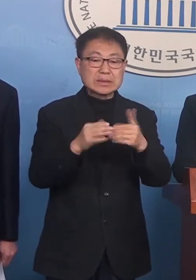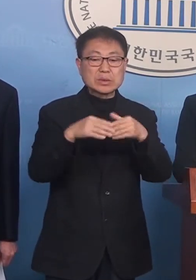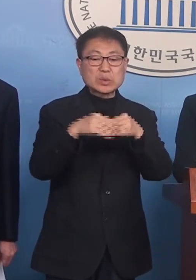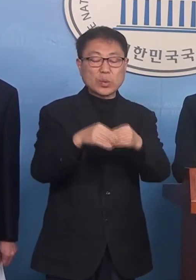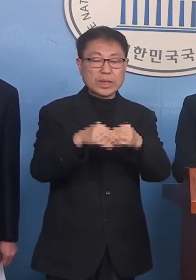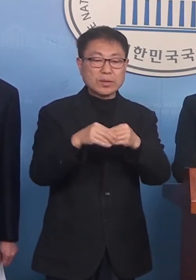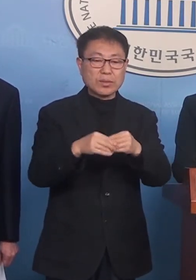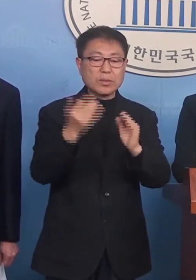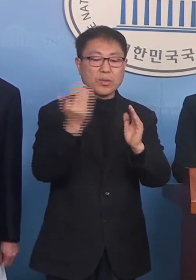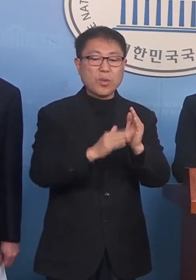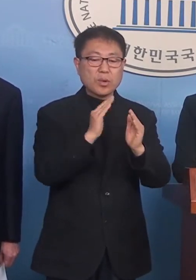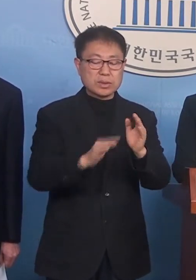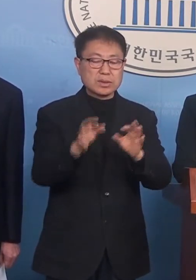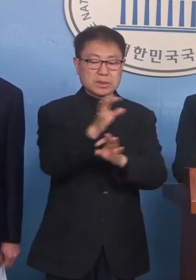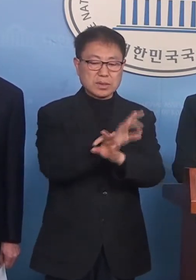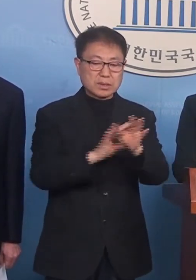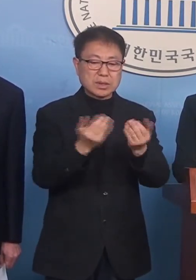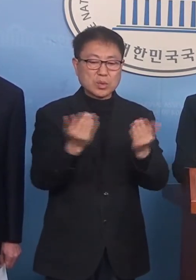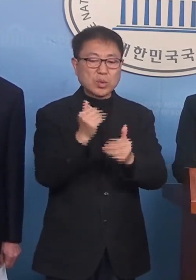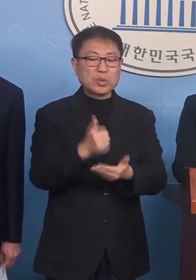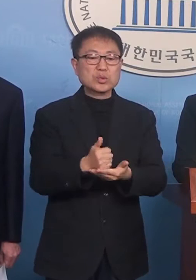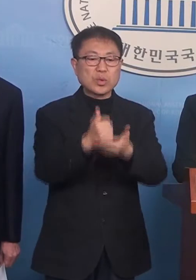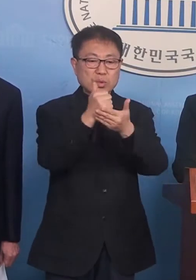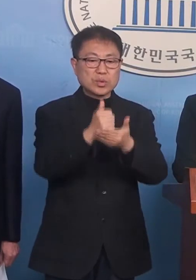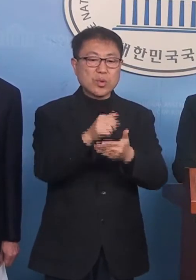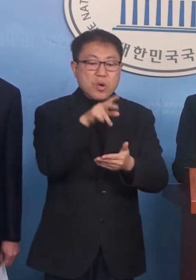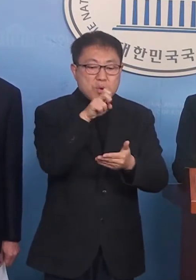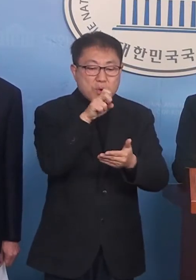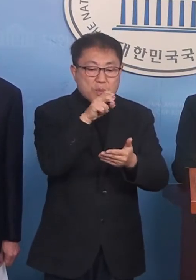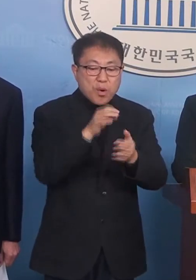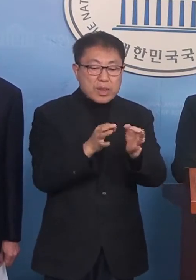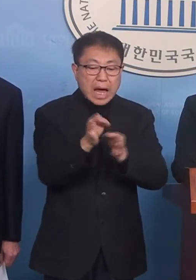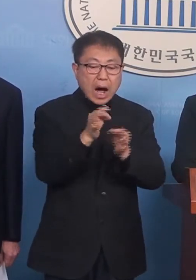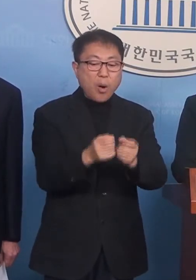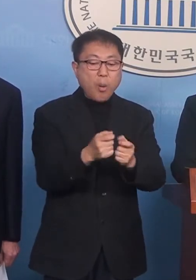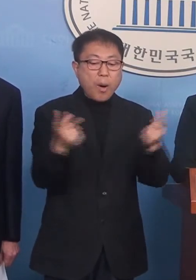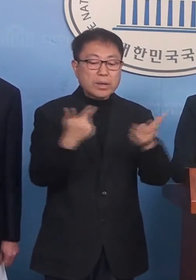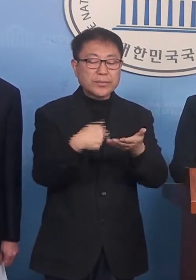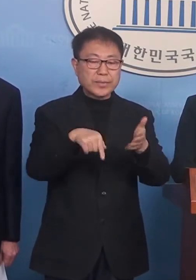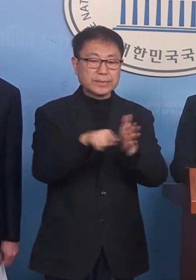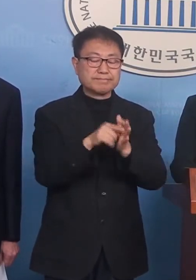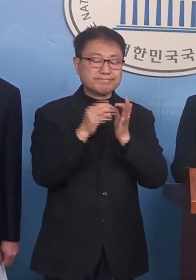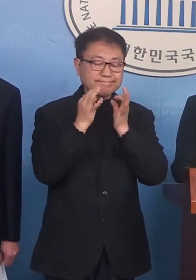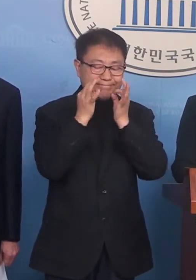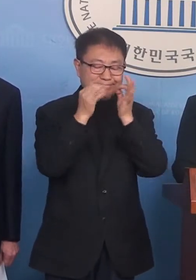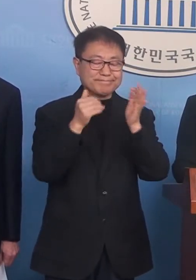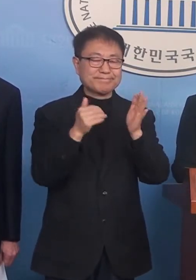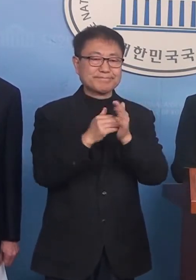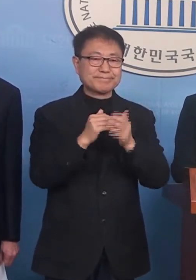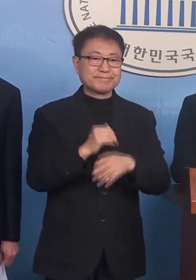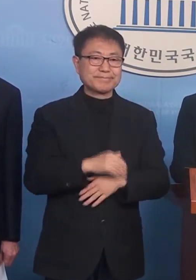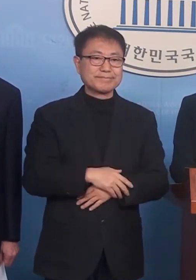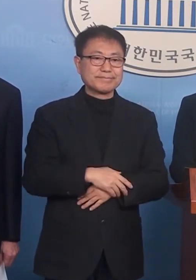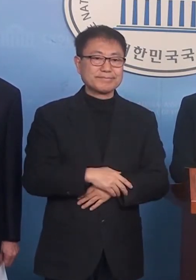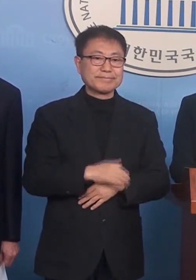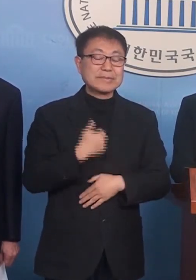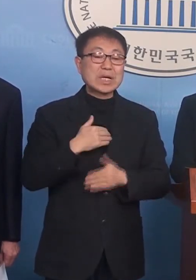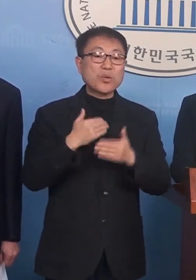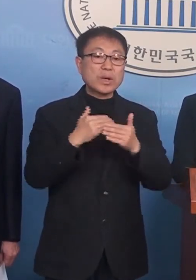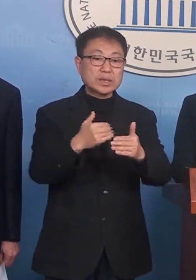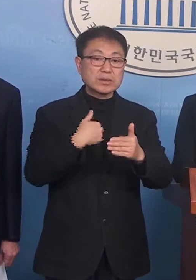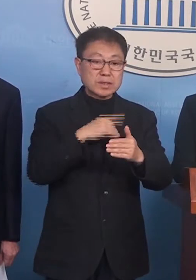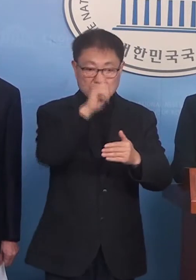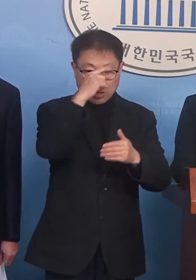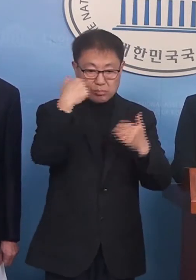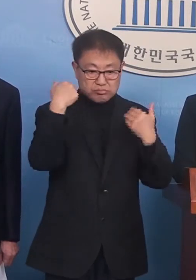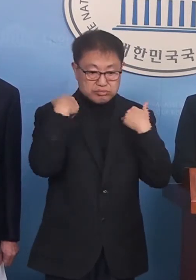잡고 공정경제, 노동 존중, 골목 상권 활성화를 위해 노력해왔습니다. 이 과정에서